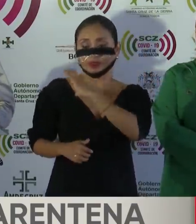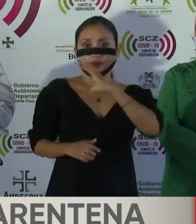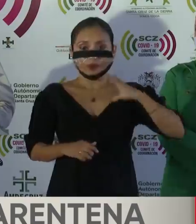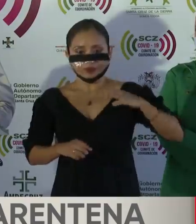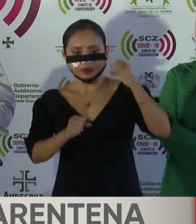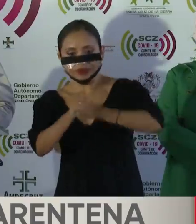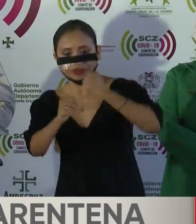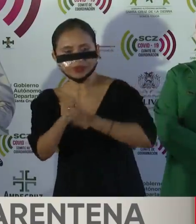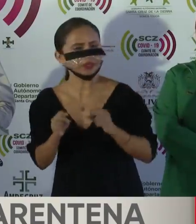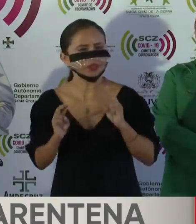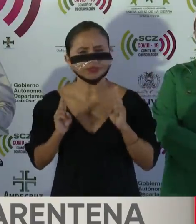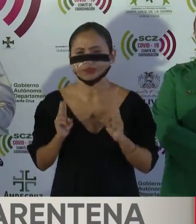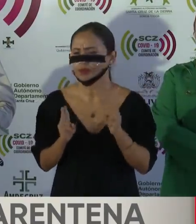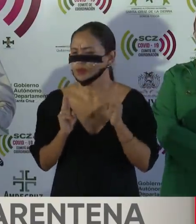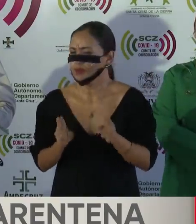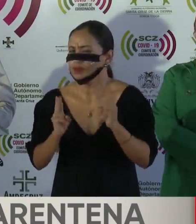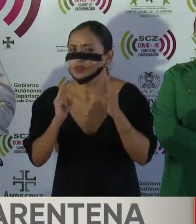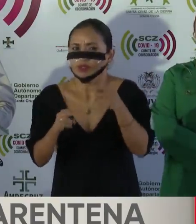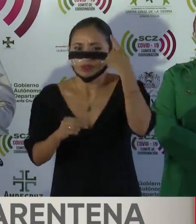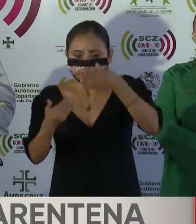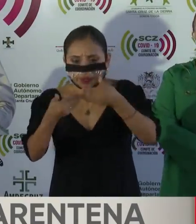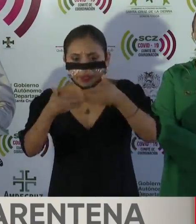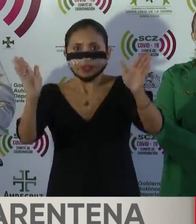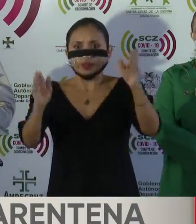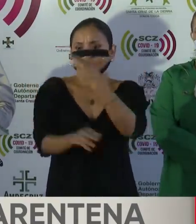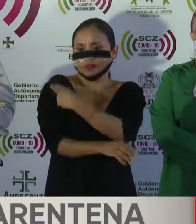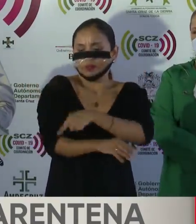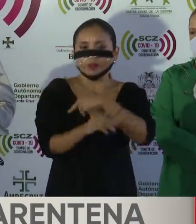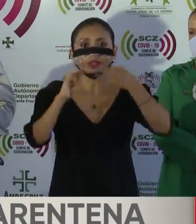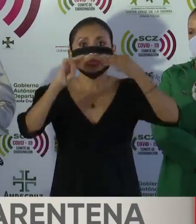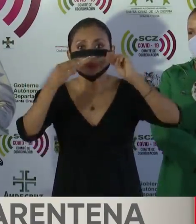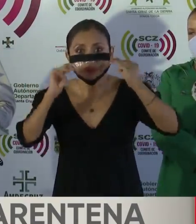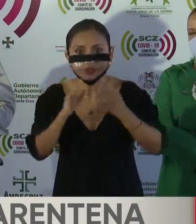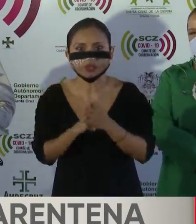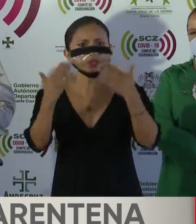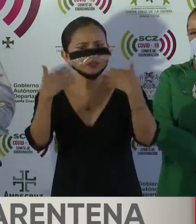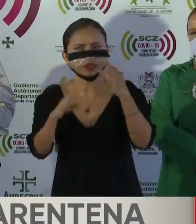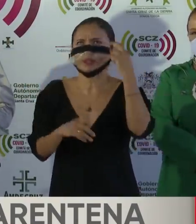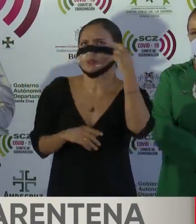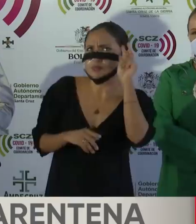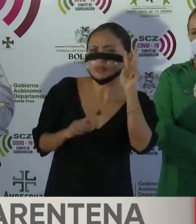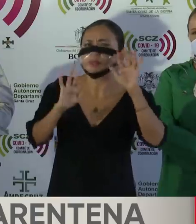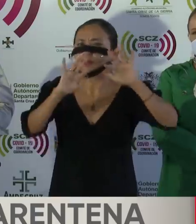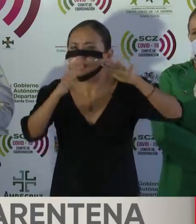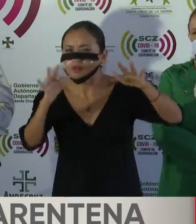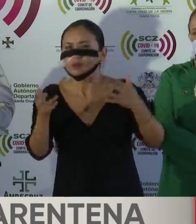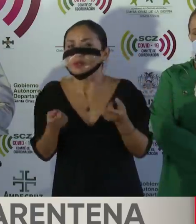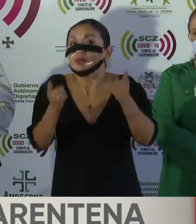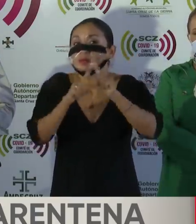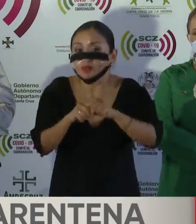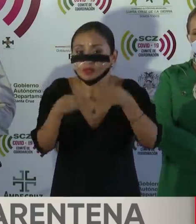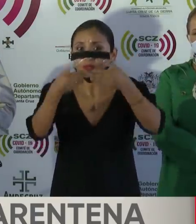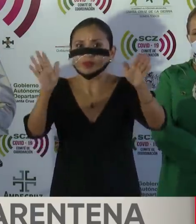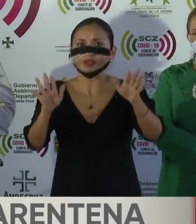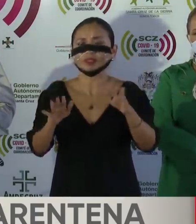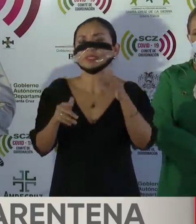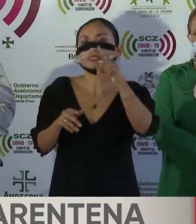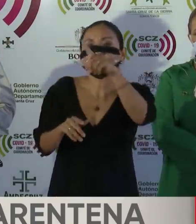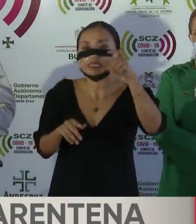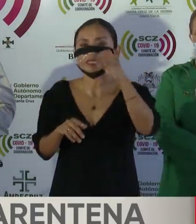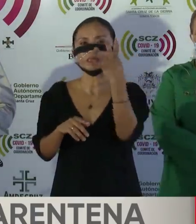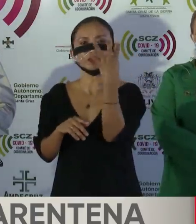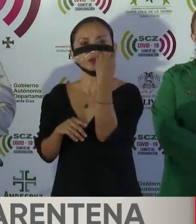trabaja aceleradamente en la apertura del Hospital de Montero ha previsto la apertura progresiva de